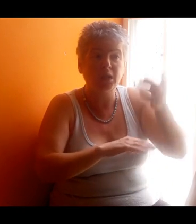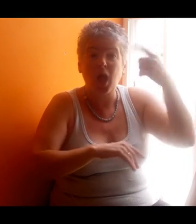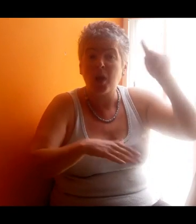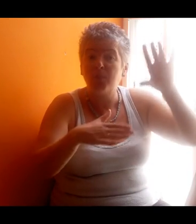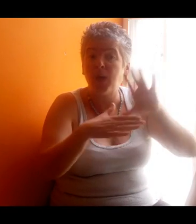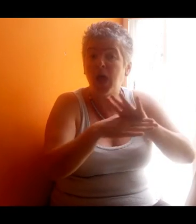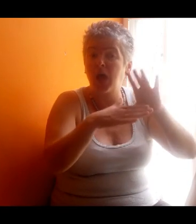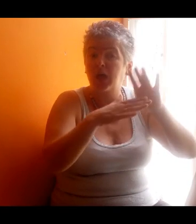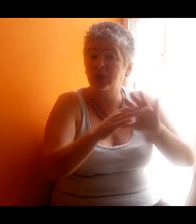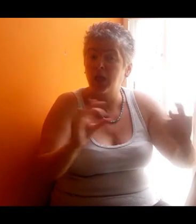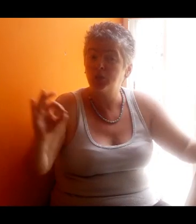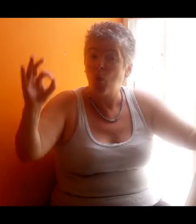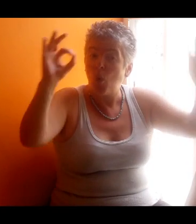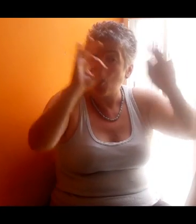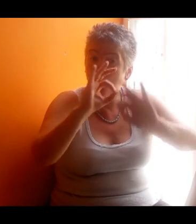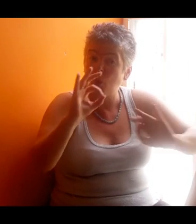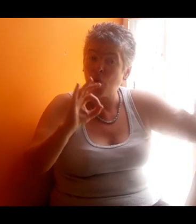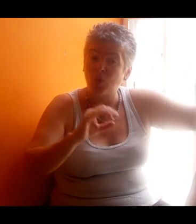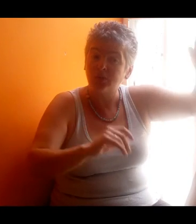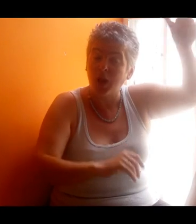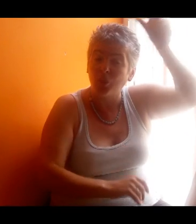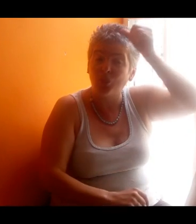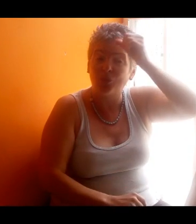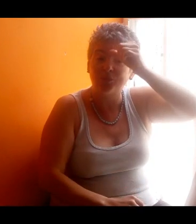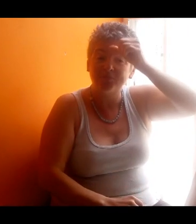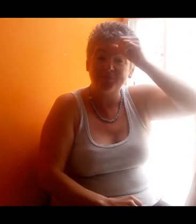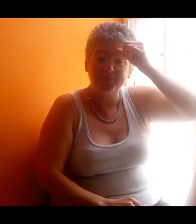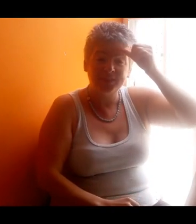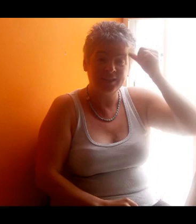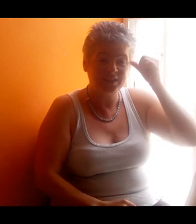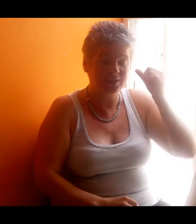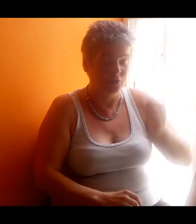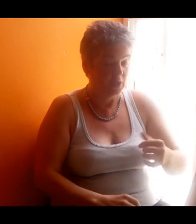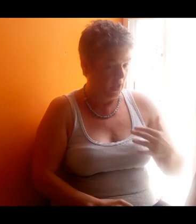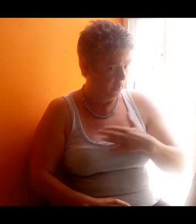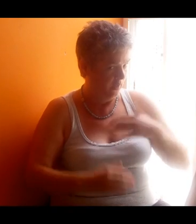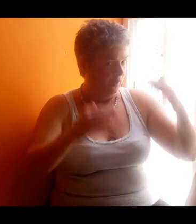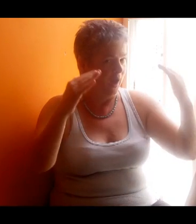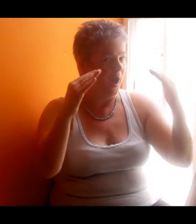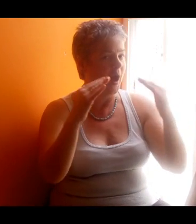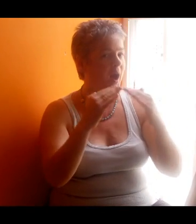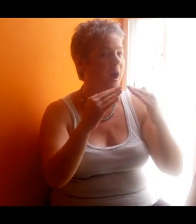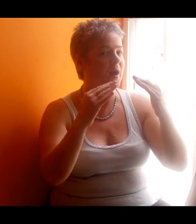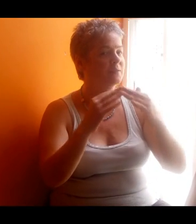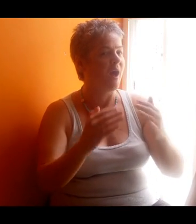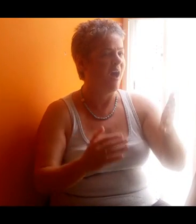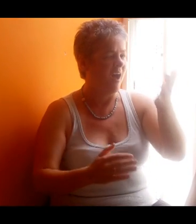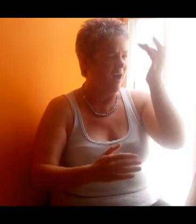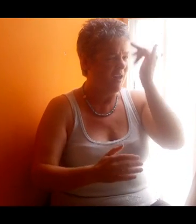MotoGP. El mejor mundial de la historia en la 1. Teledeporte, Radio Nacional y la web